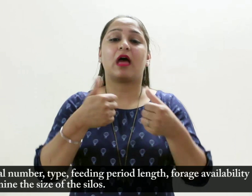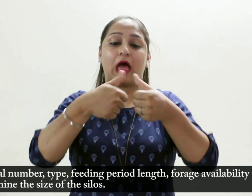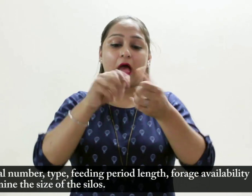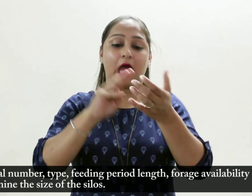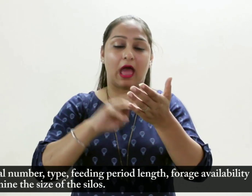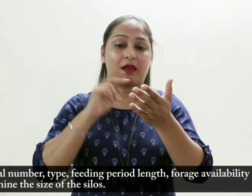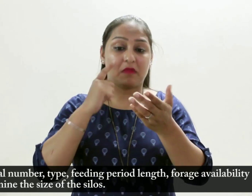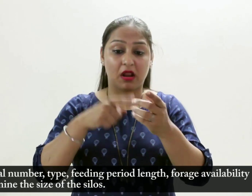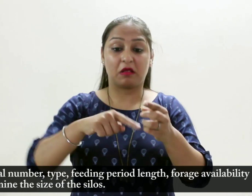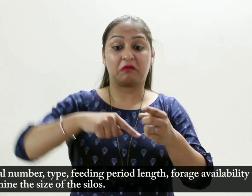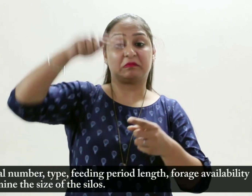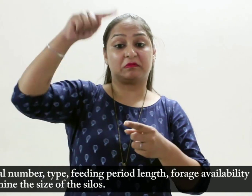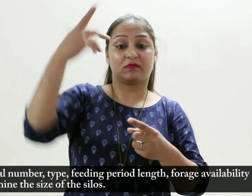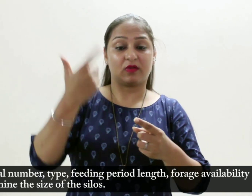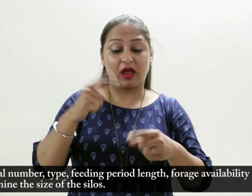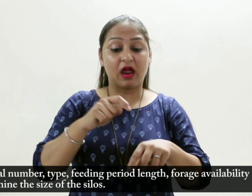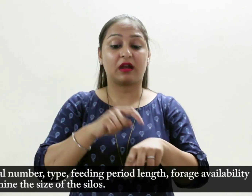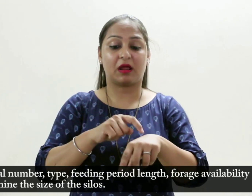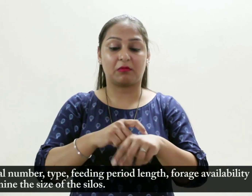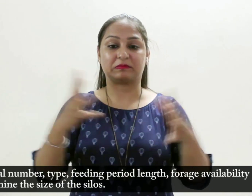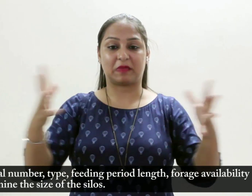के आकार का नियंत्रण करती है।